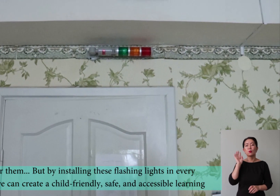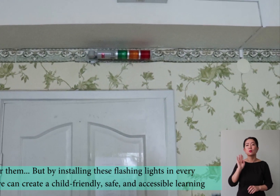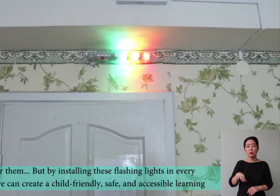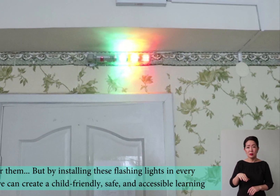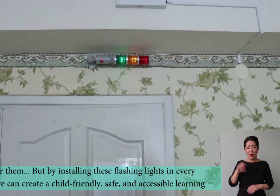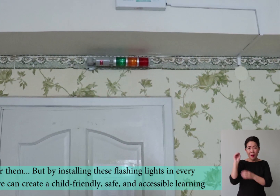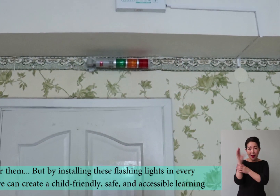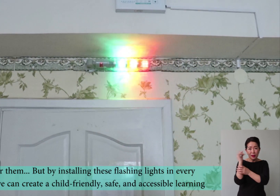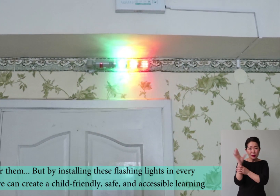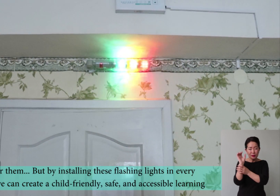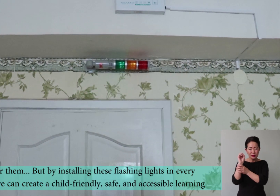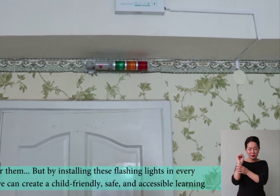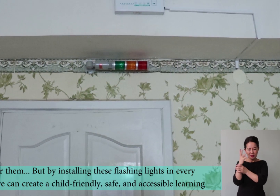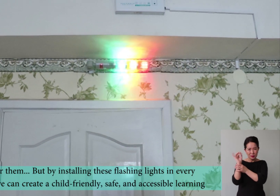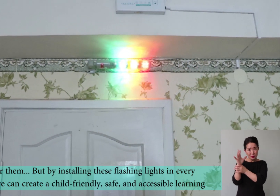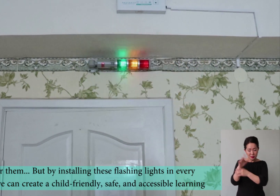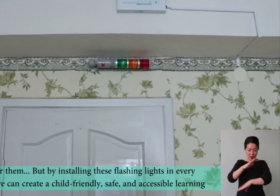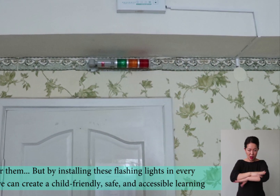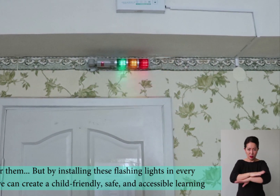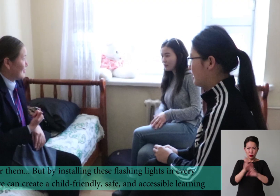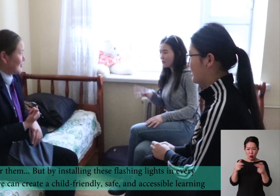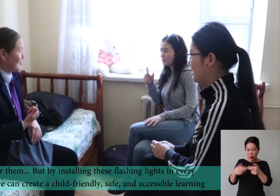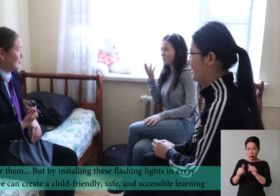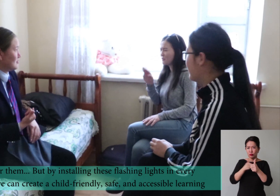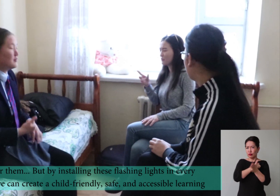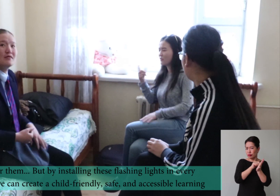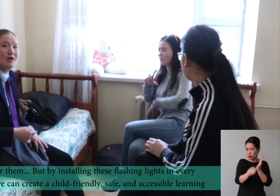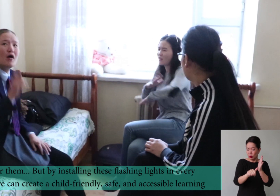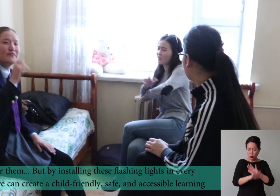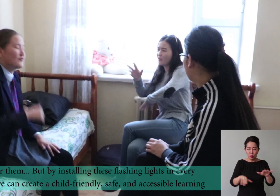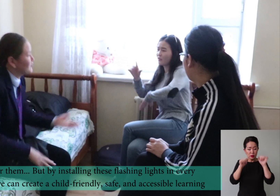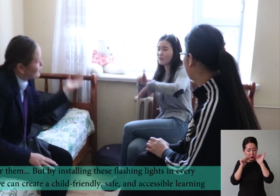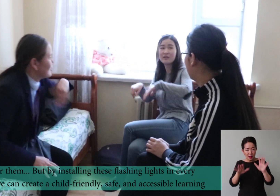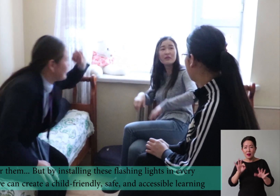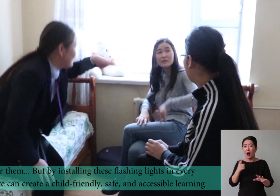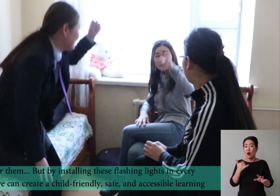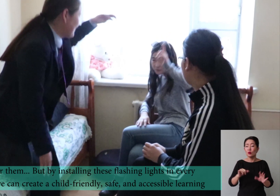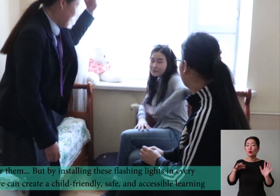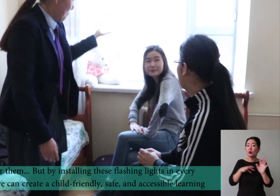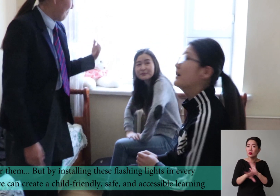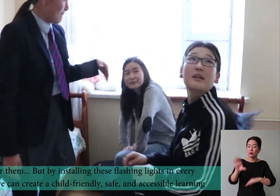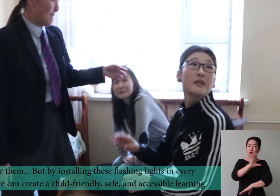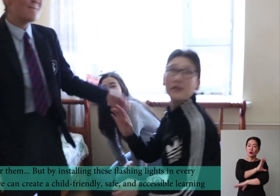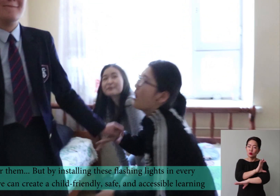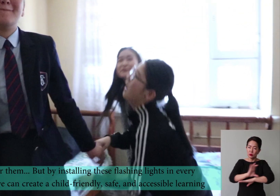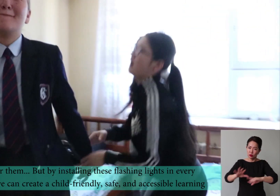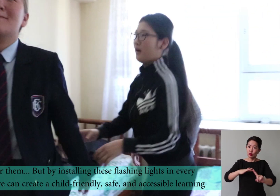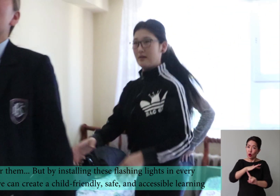аливчдаг гэрлийг анги танхим бүрт тавьснаар хүүхэд дээлтэй аюулгүй хүртээмжтэй сургалтын орчин бид бүрдүүлж чадна.